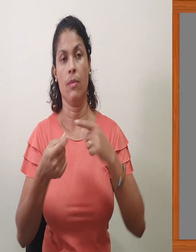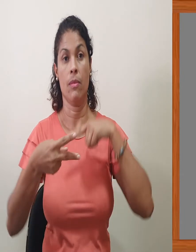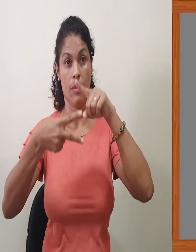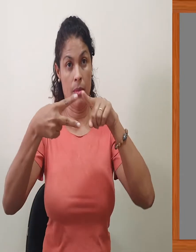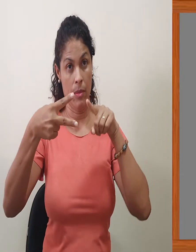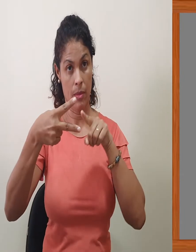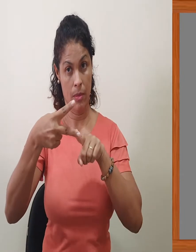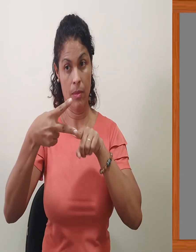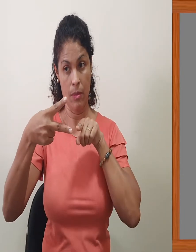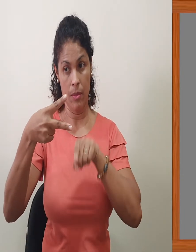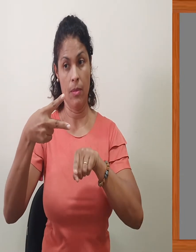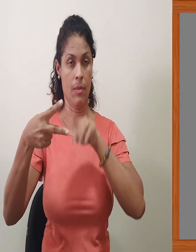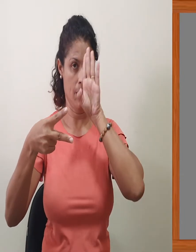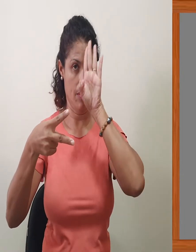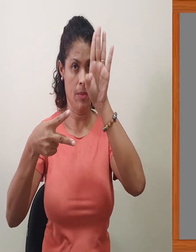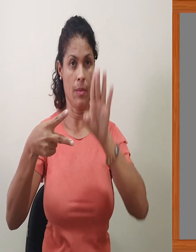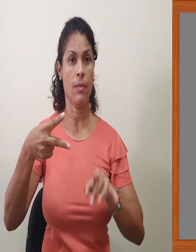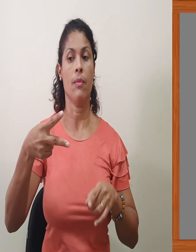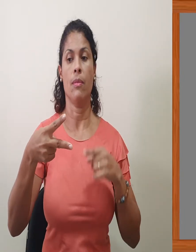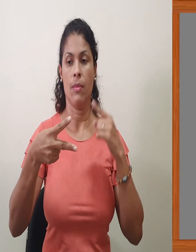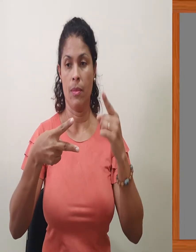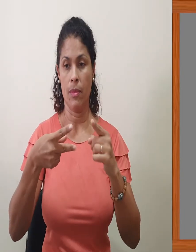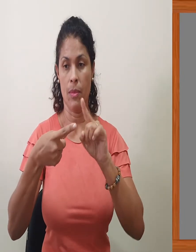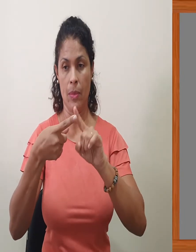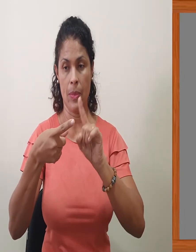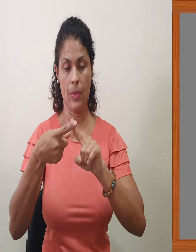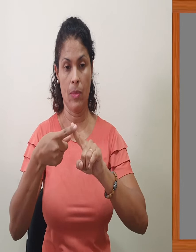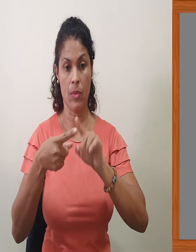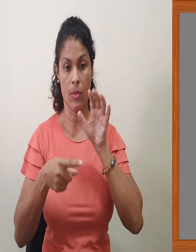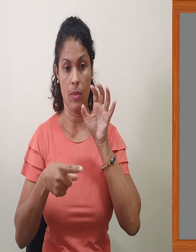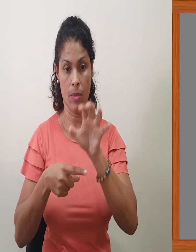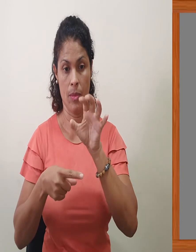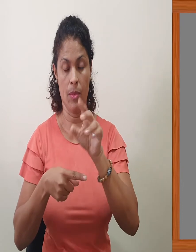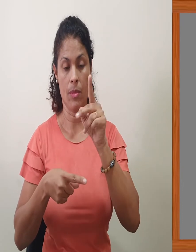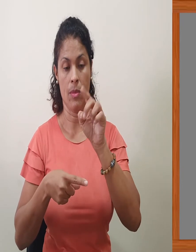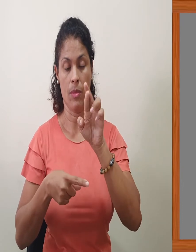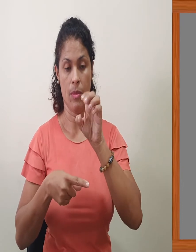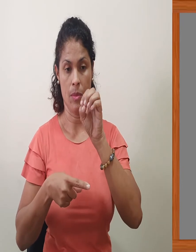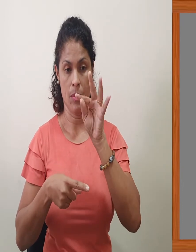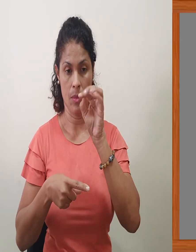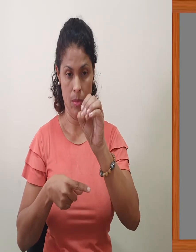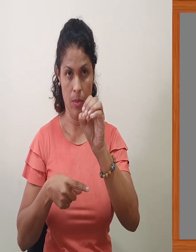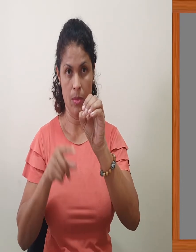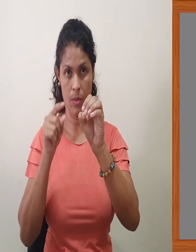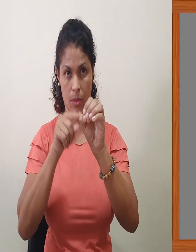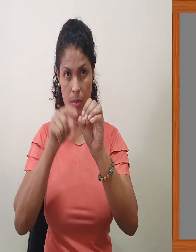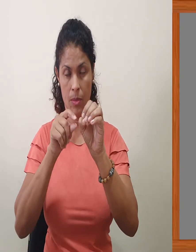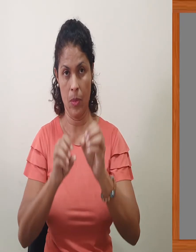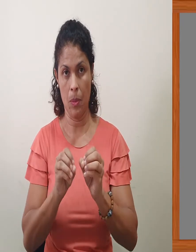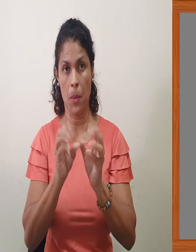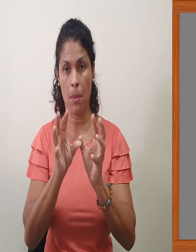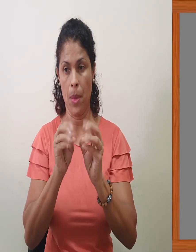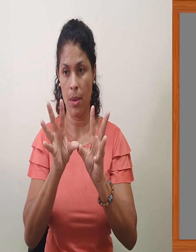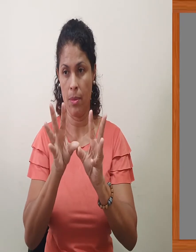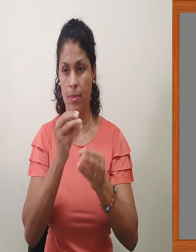Neste quadro, nós podemos observar uma classificação de diversas substâncias de acordo com a sua carcinogenicidade e com a sua